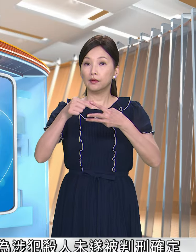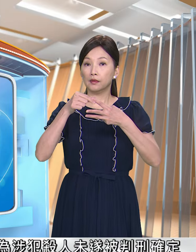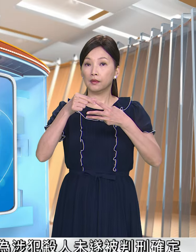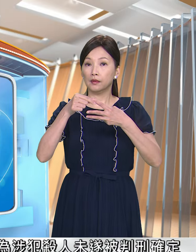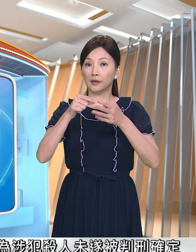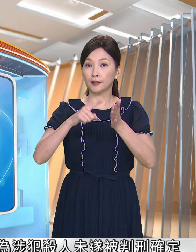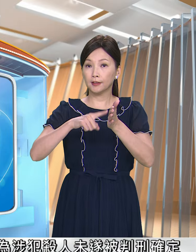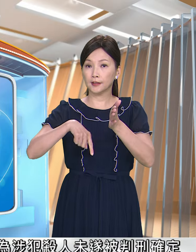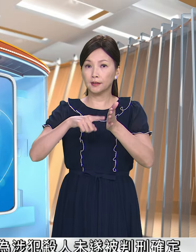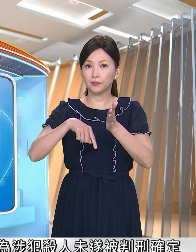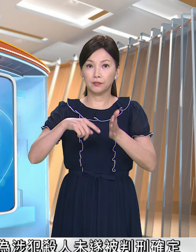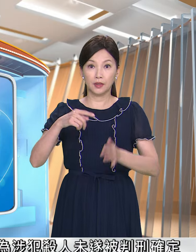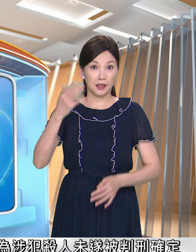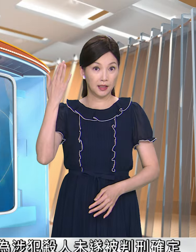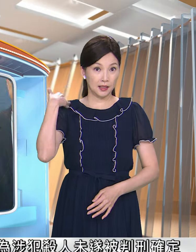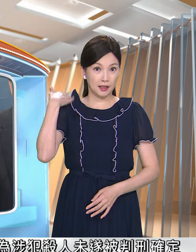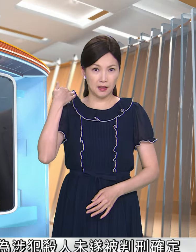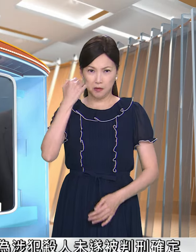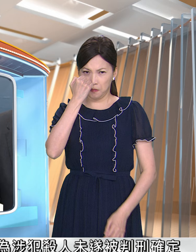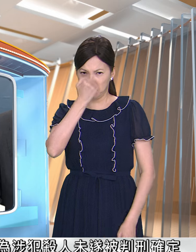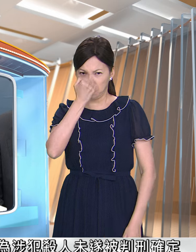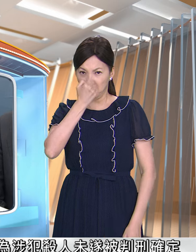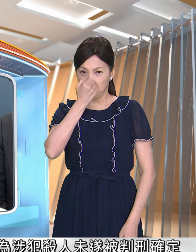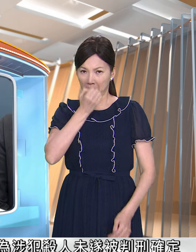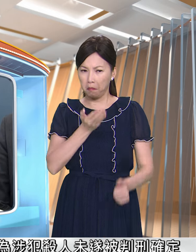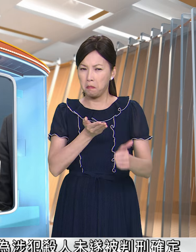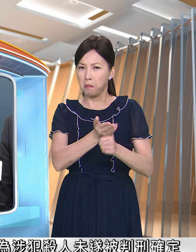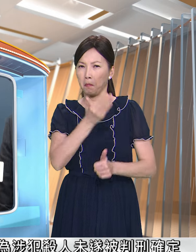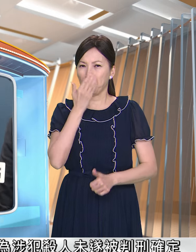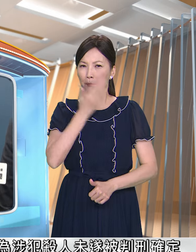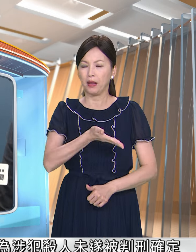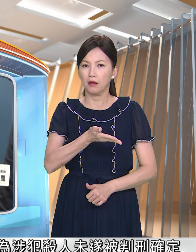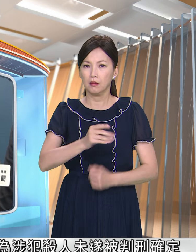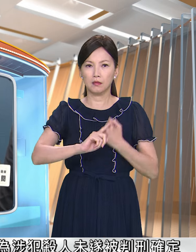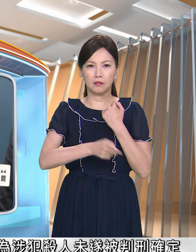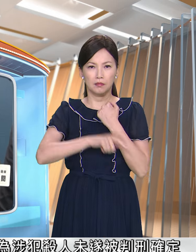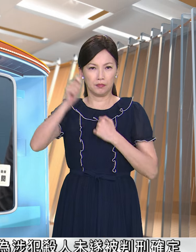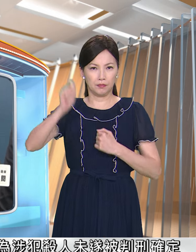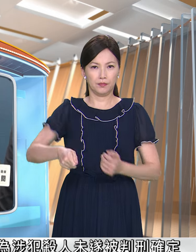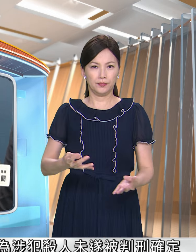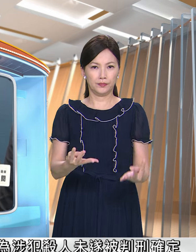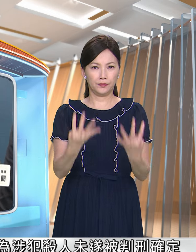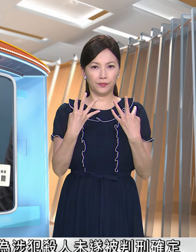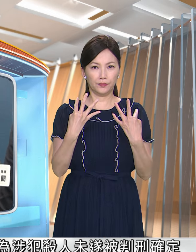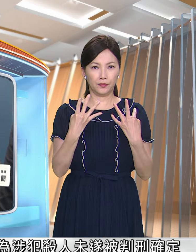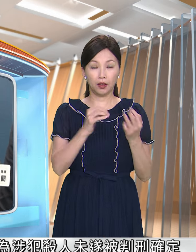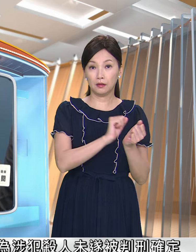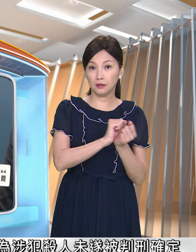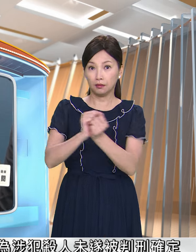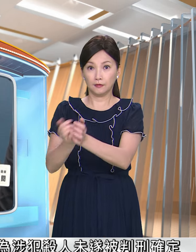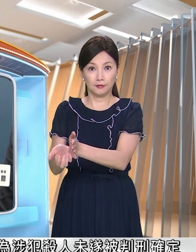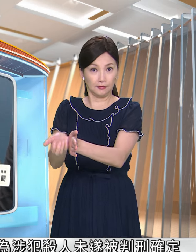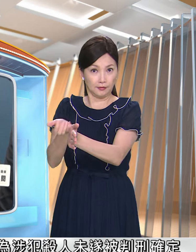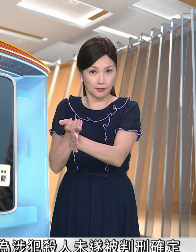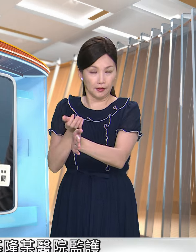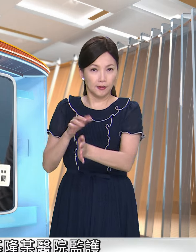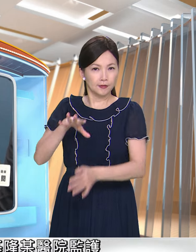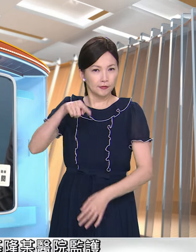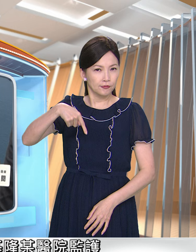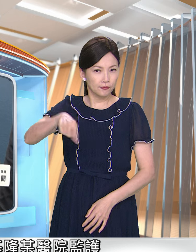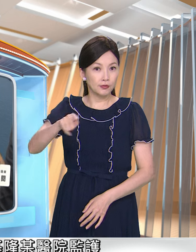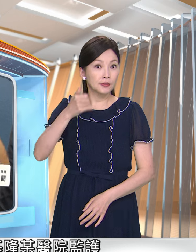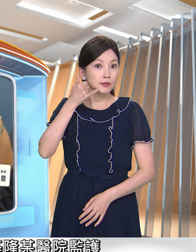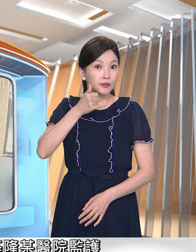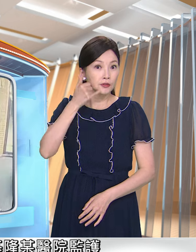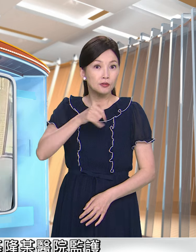有一名简姓男子。因为涉犯杀人未遂被判刑确定，在执行之